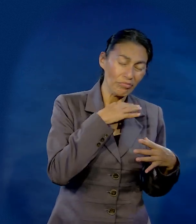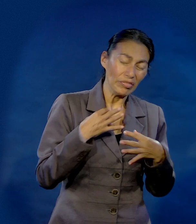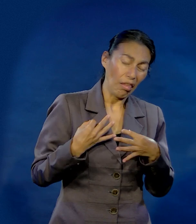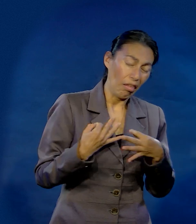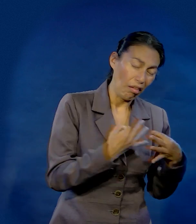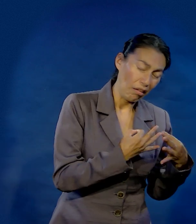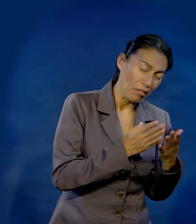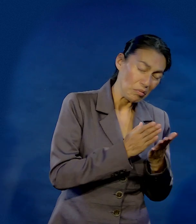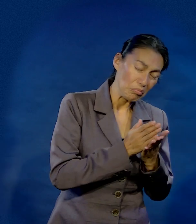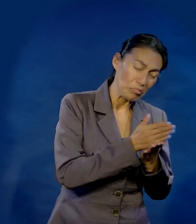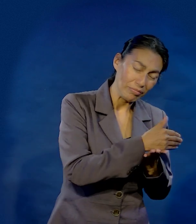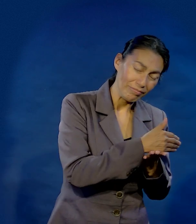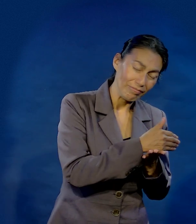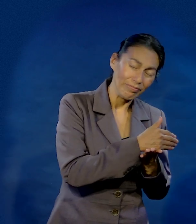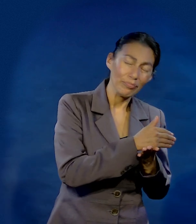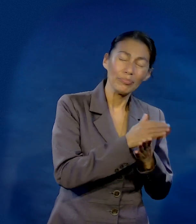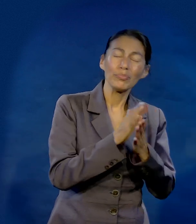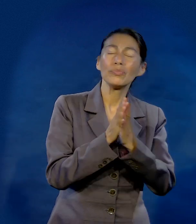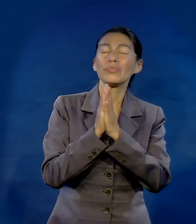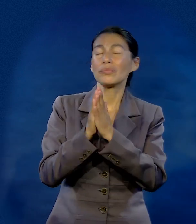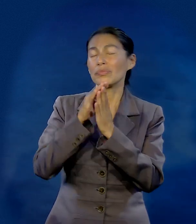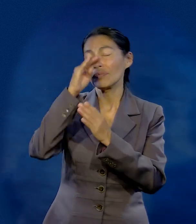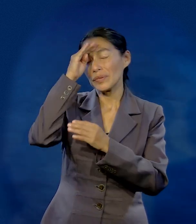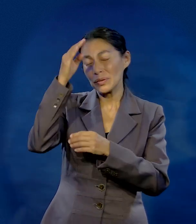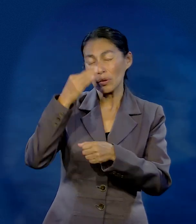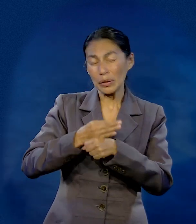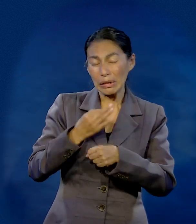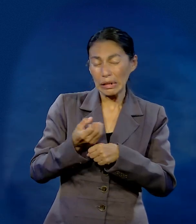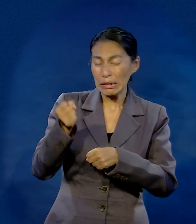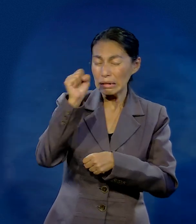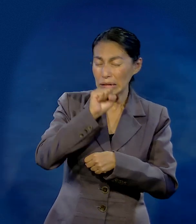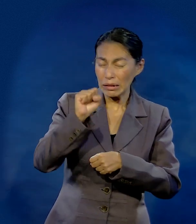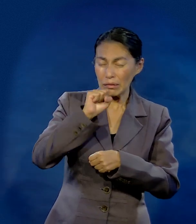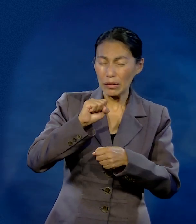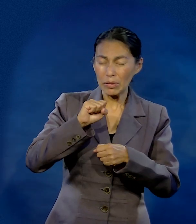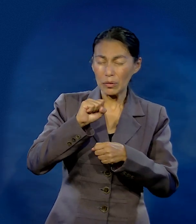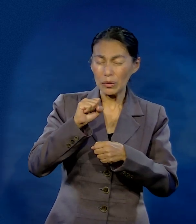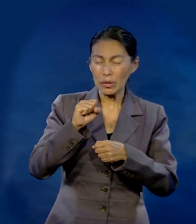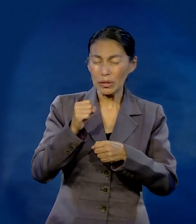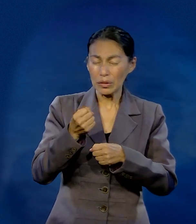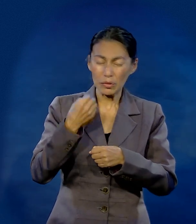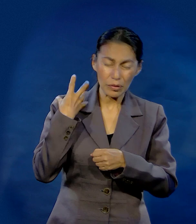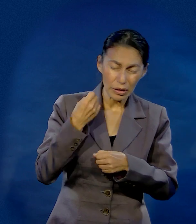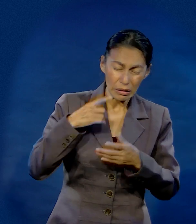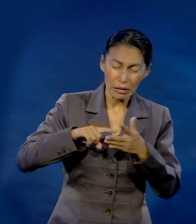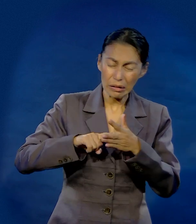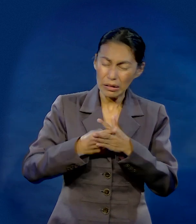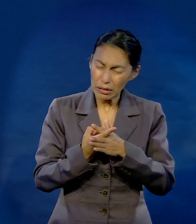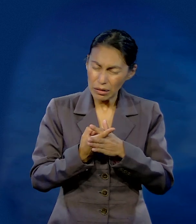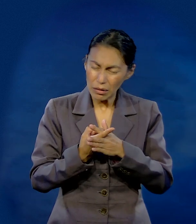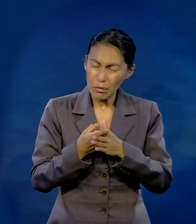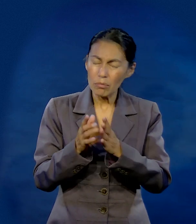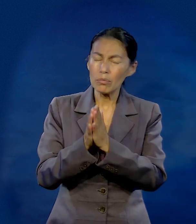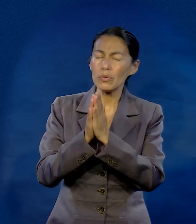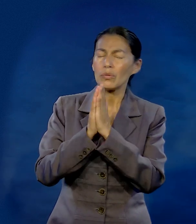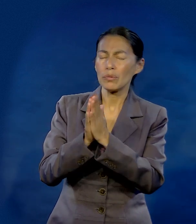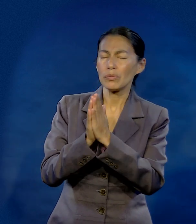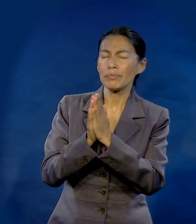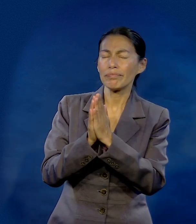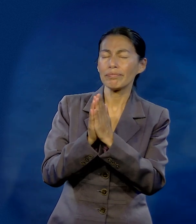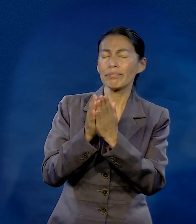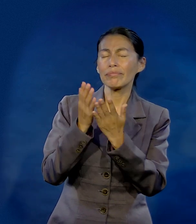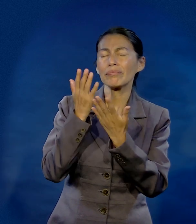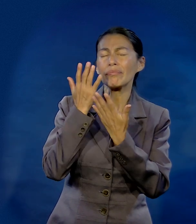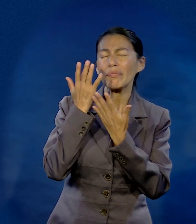distraen la atención de cosas muy importantes o más importantes Así que en el